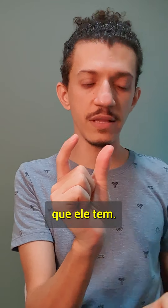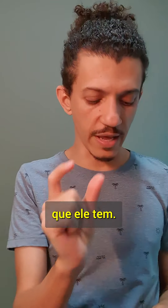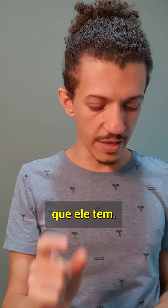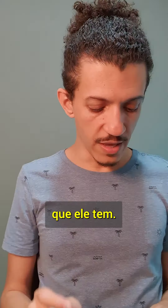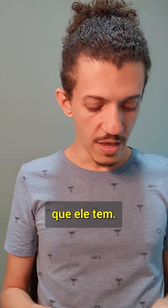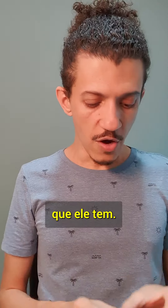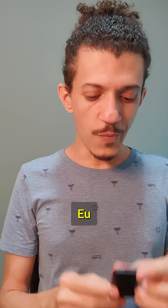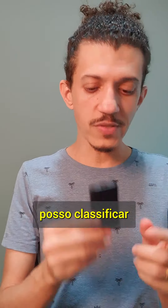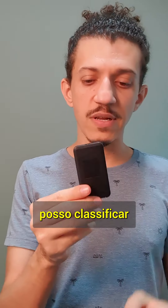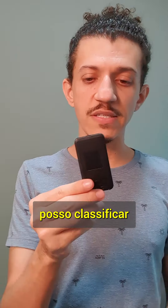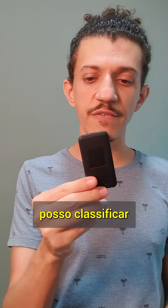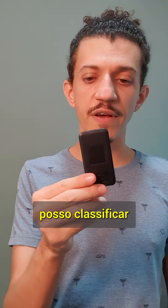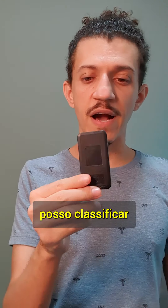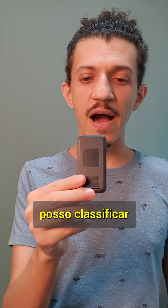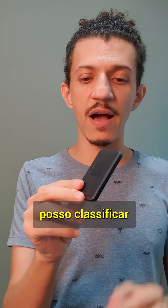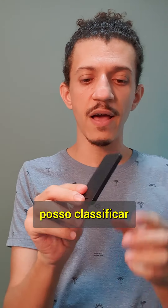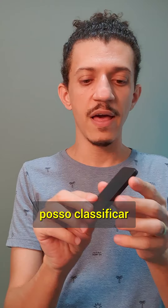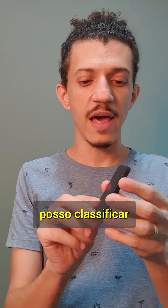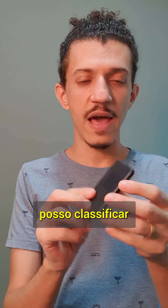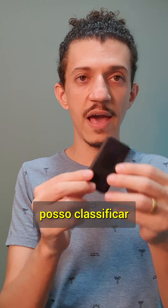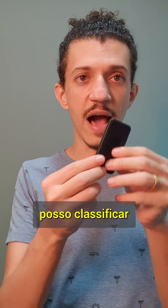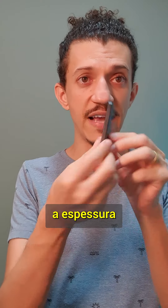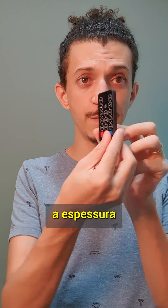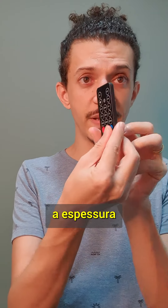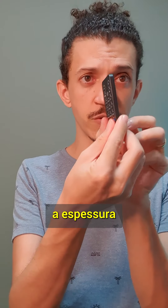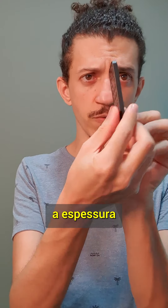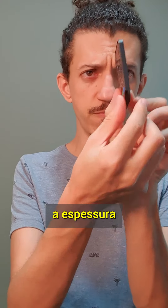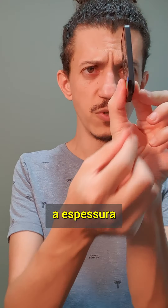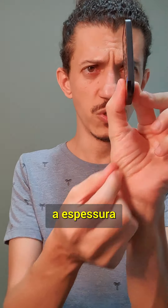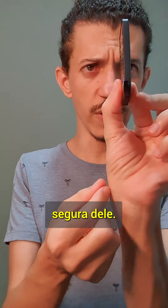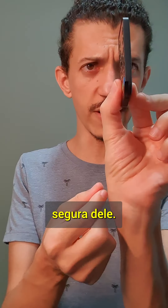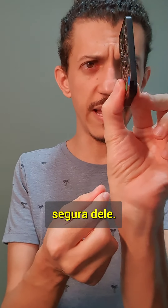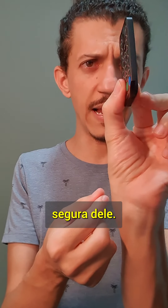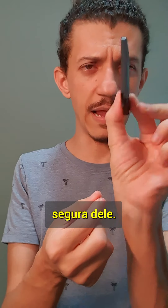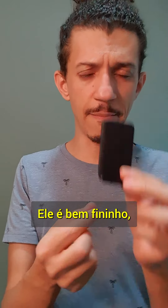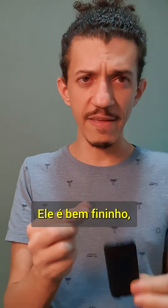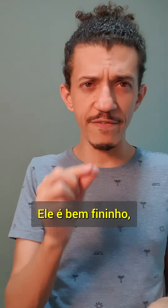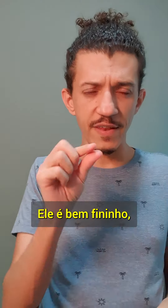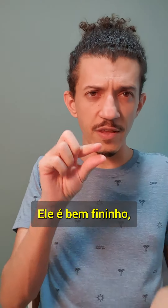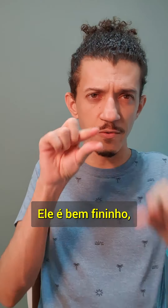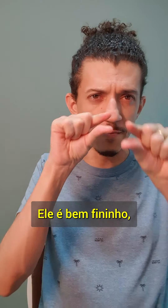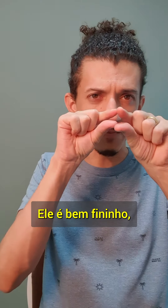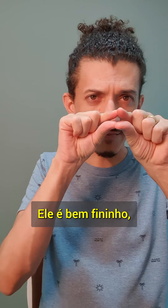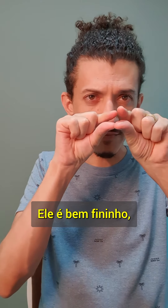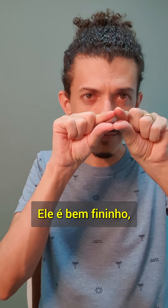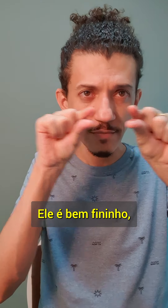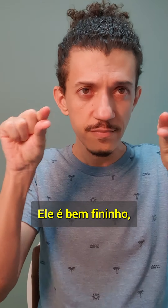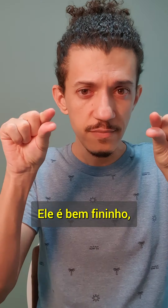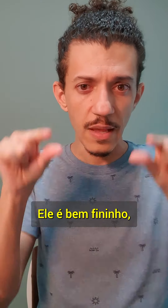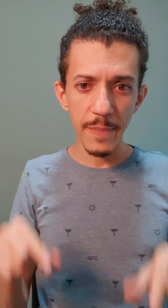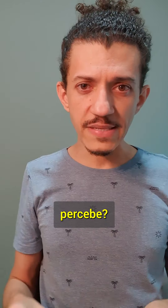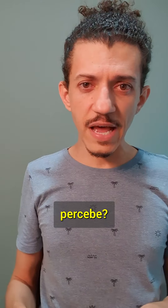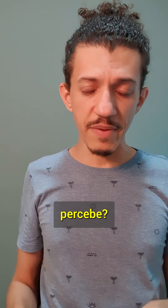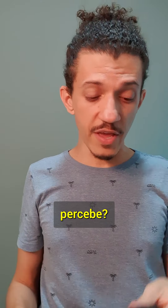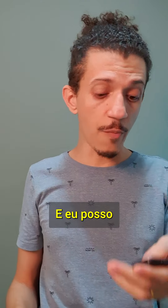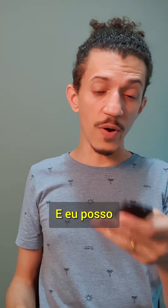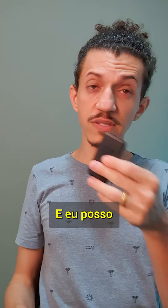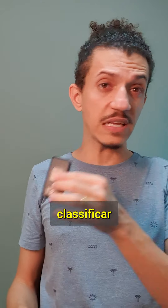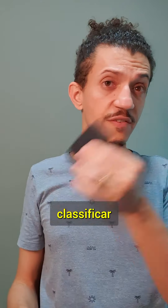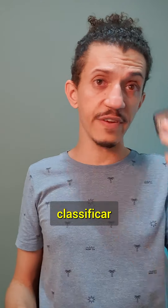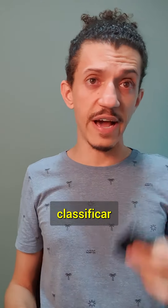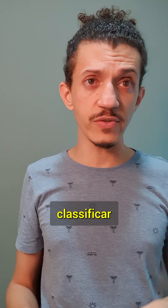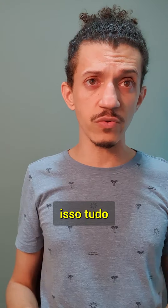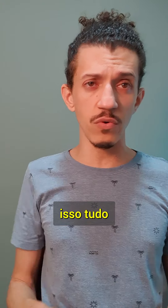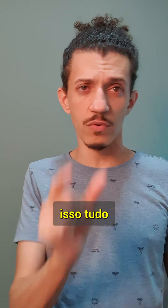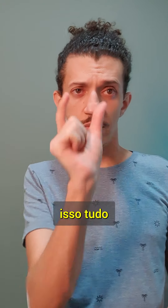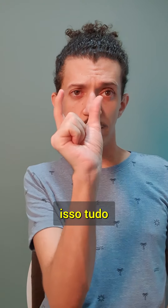botões que ele tem. Eu posso classificar a espessura dele, ele é bem fininho. Percebe? E eu